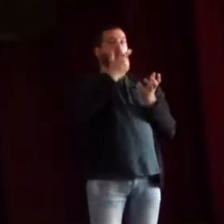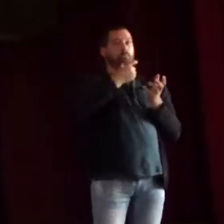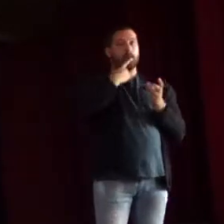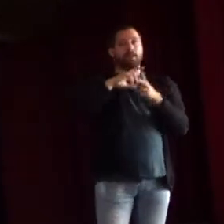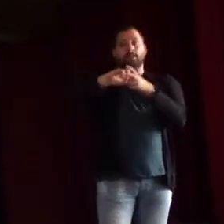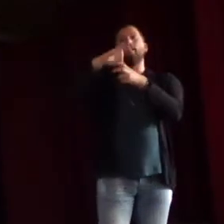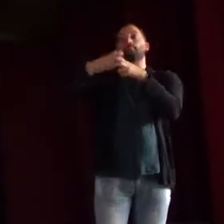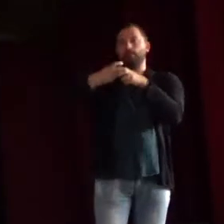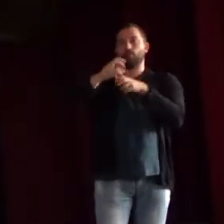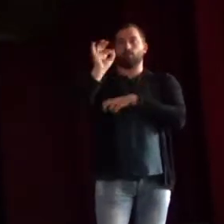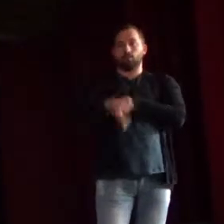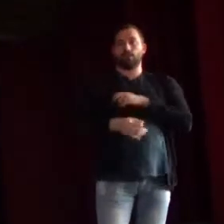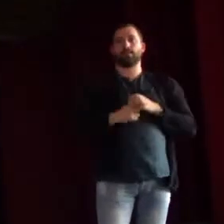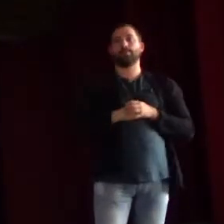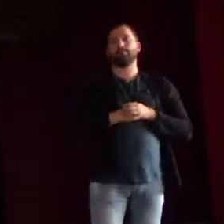Mercure, très bien.